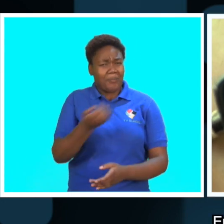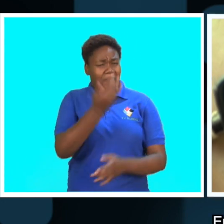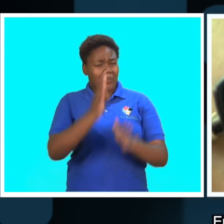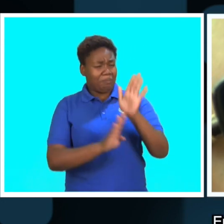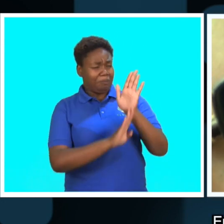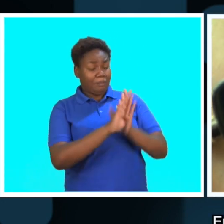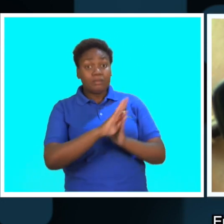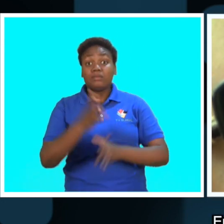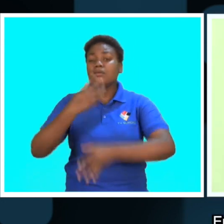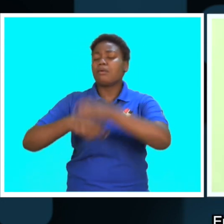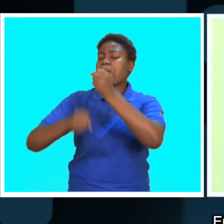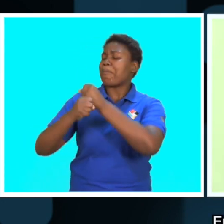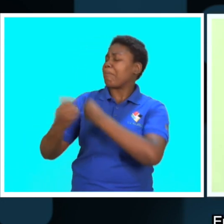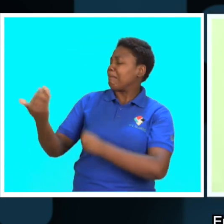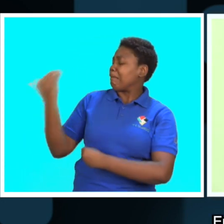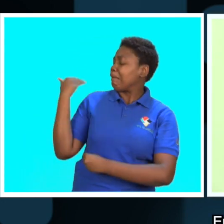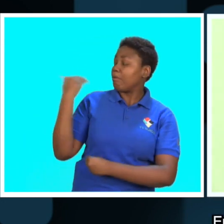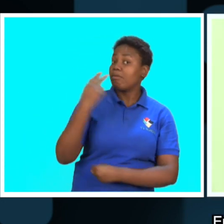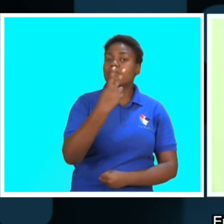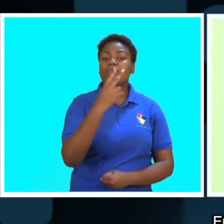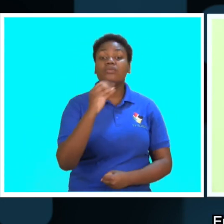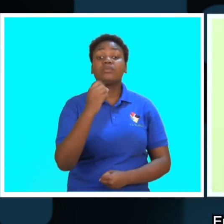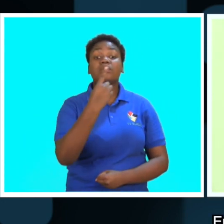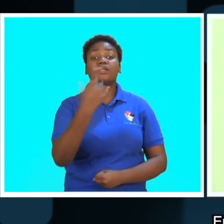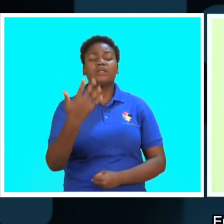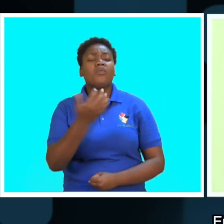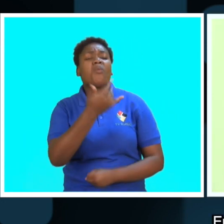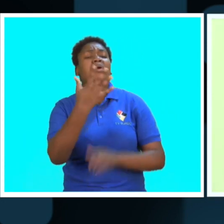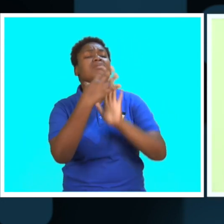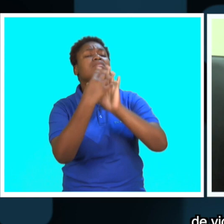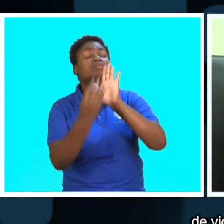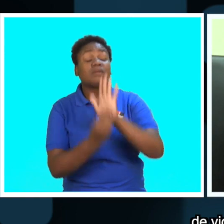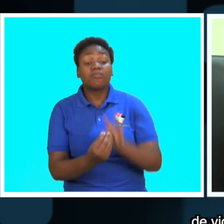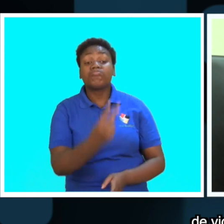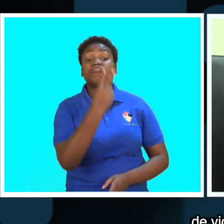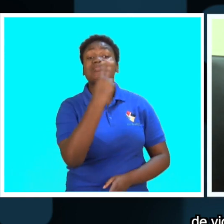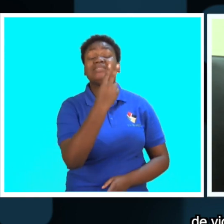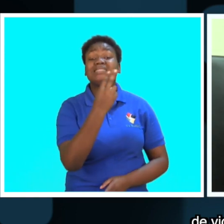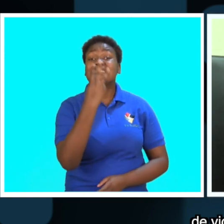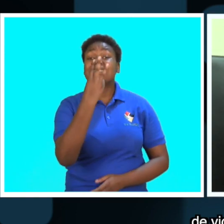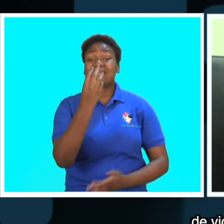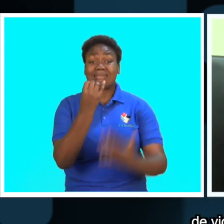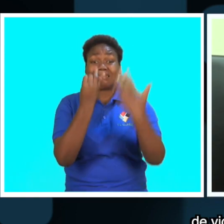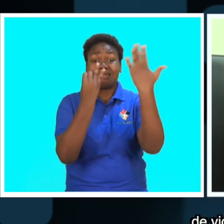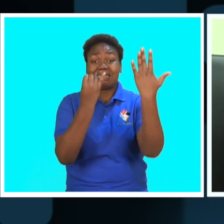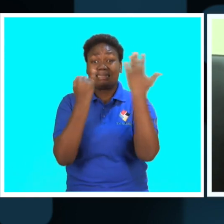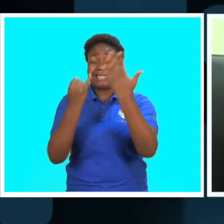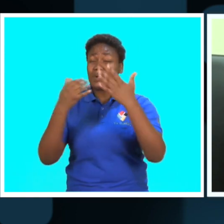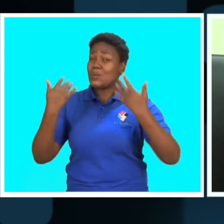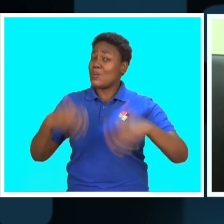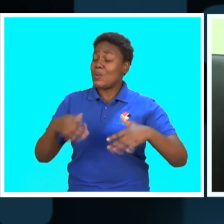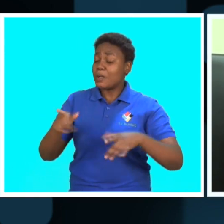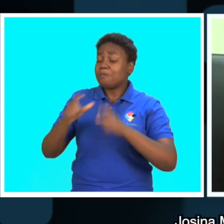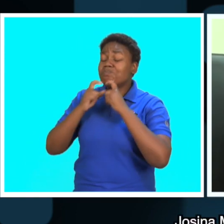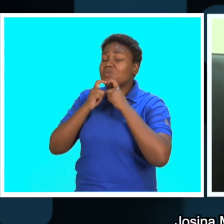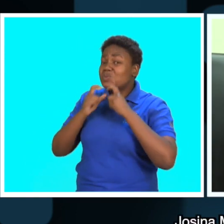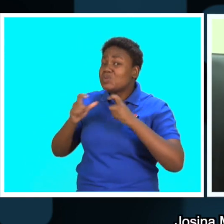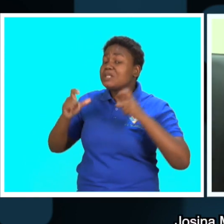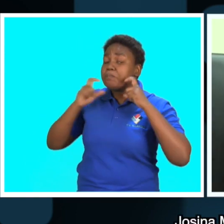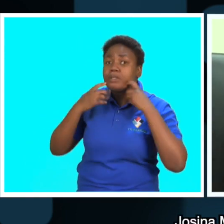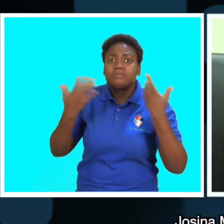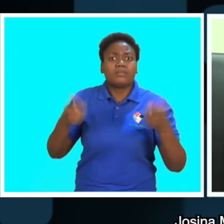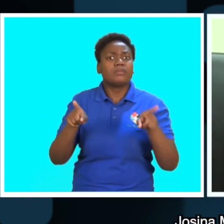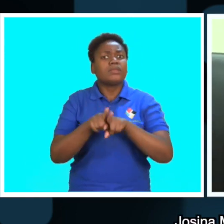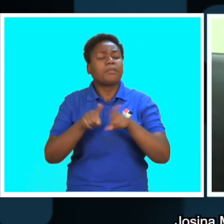Em 2015, foram reportados 2.376 casos de violência doméstica em Moçambique. Josina Machel,